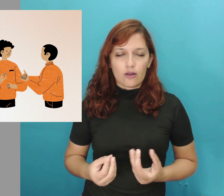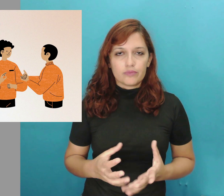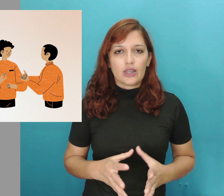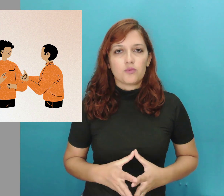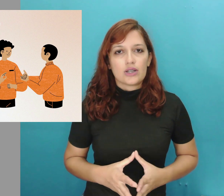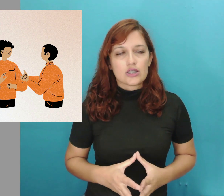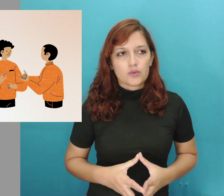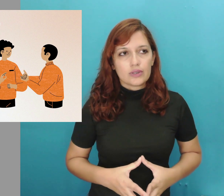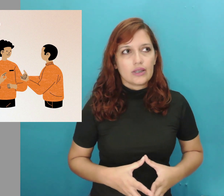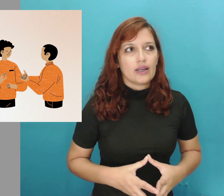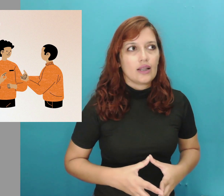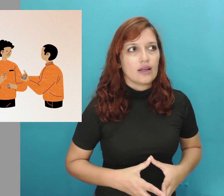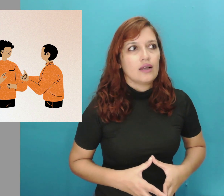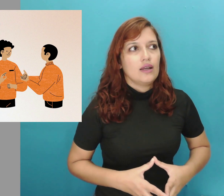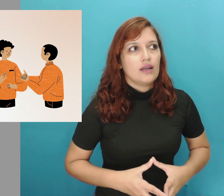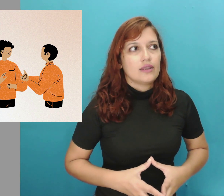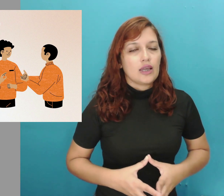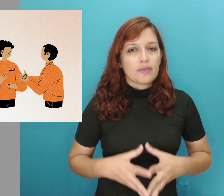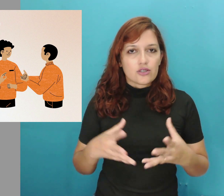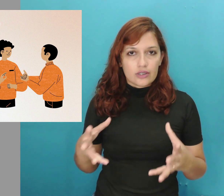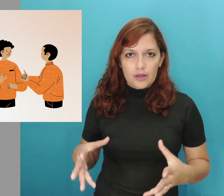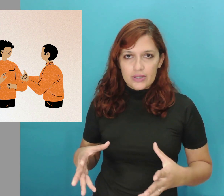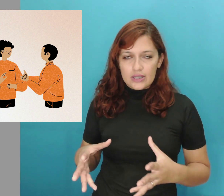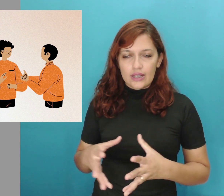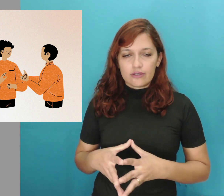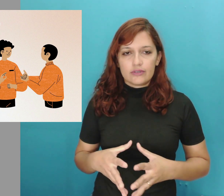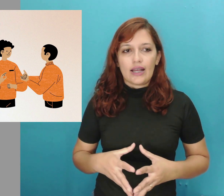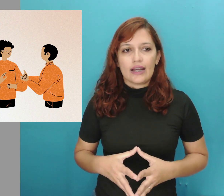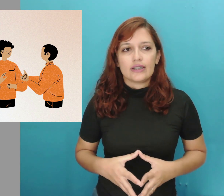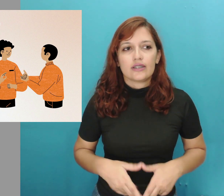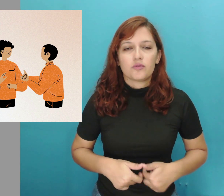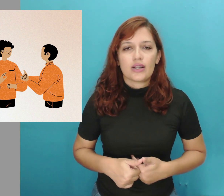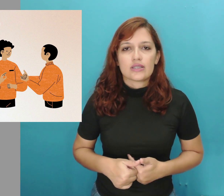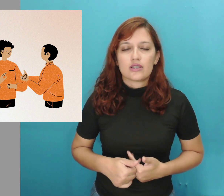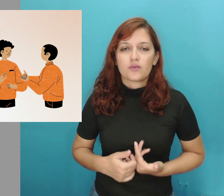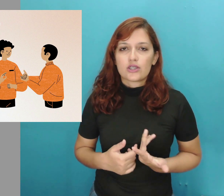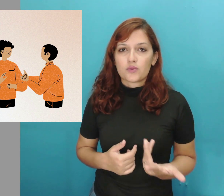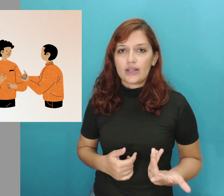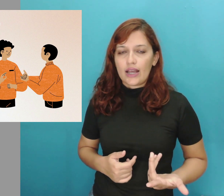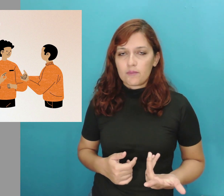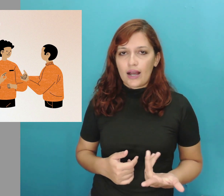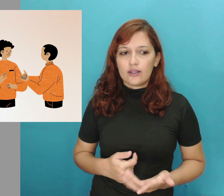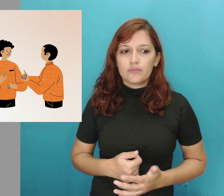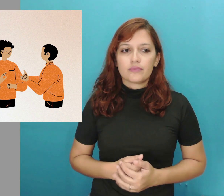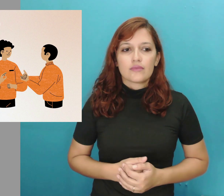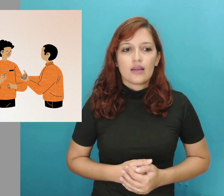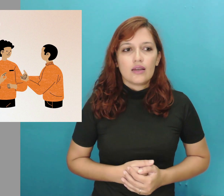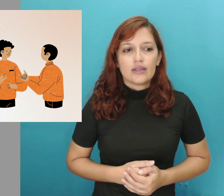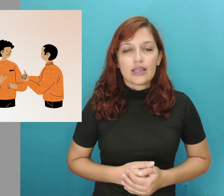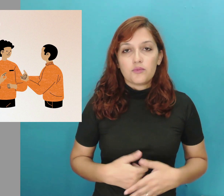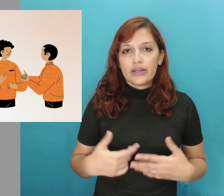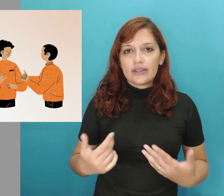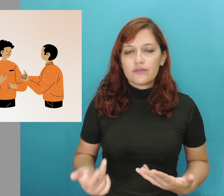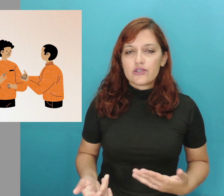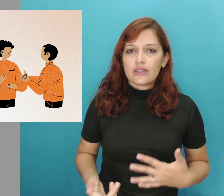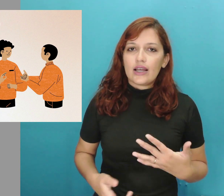Tem uma surda que ela tem bastante representatividade aqui no Brasil, a Sueli Ramalho, e tem uma entrevista dela